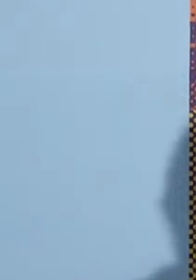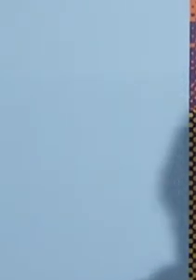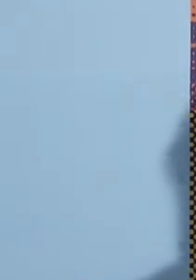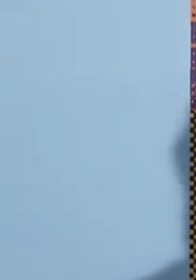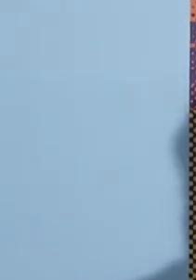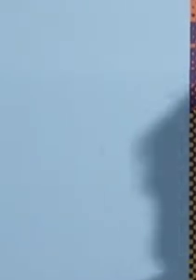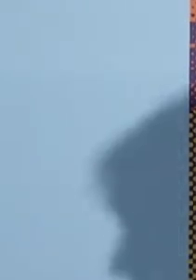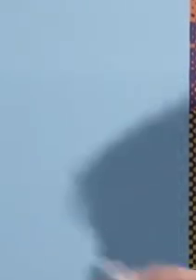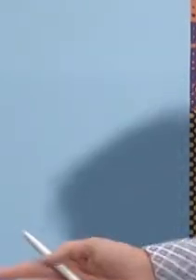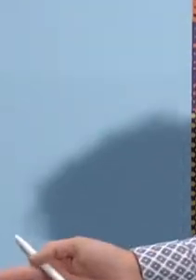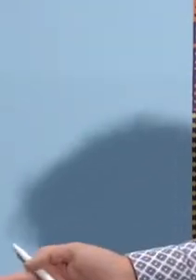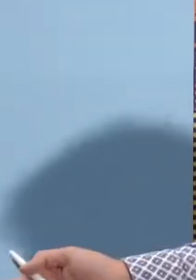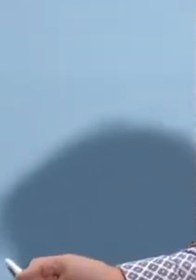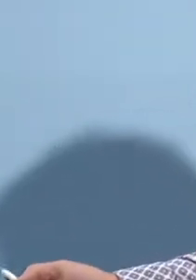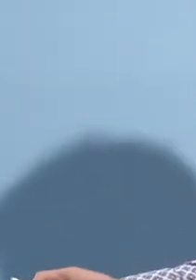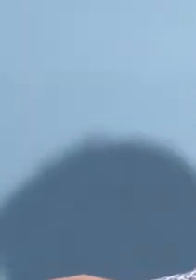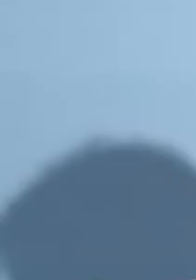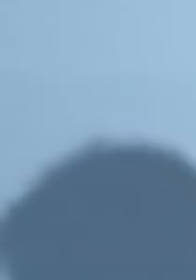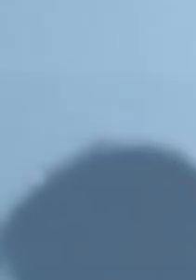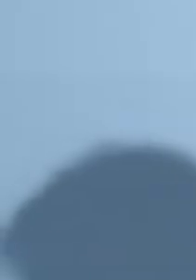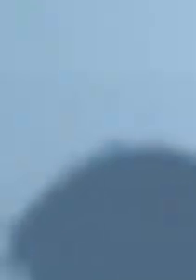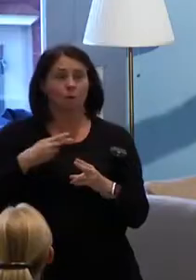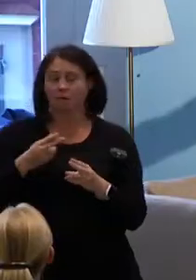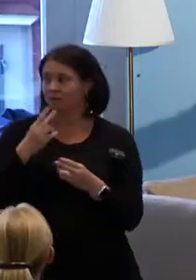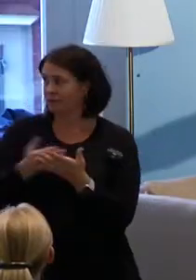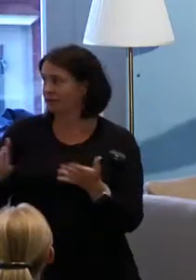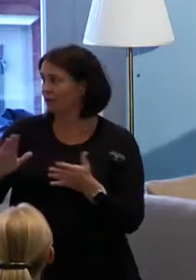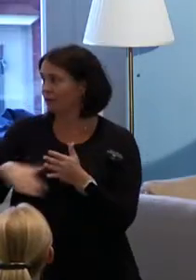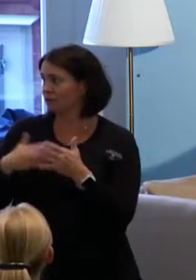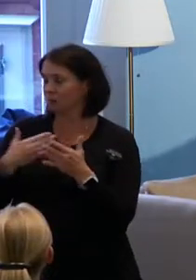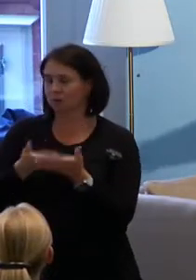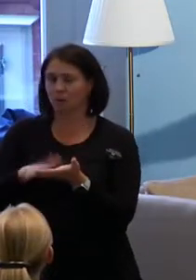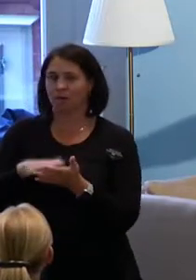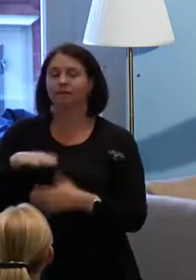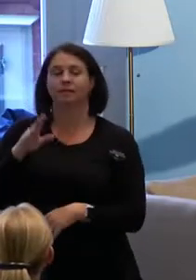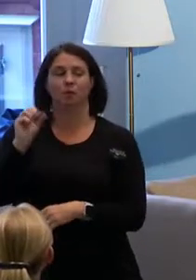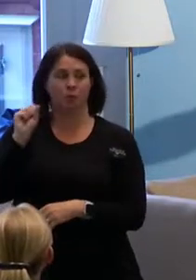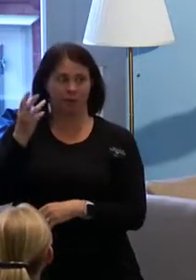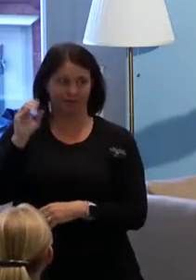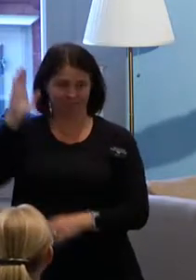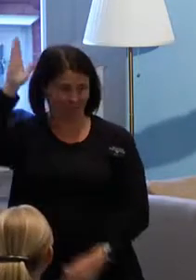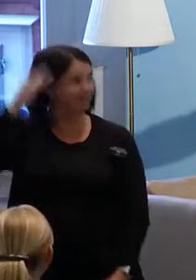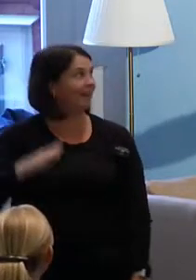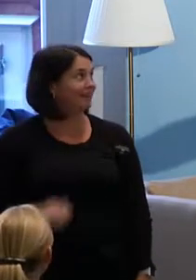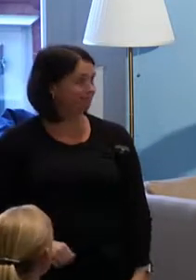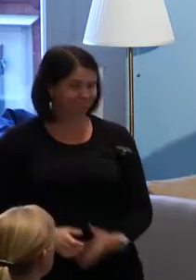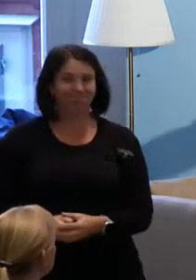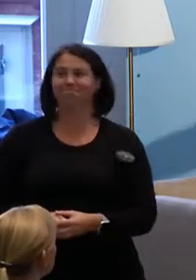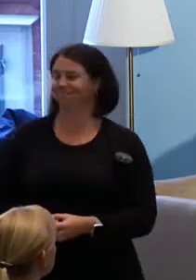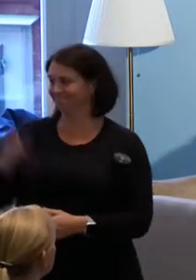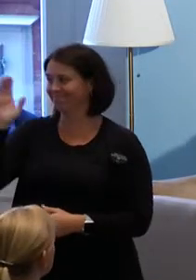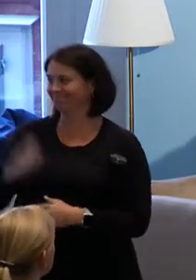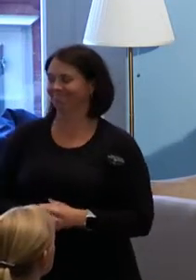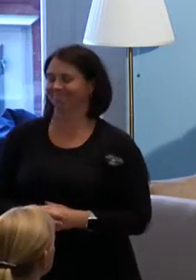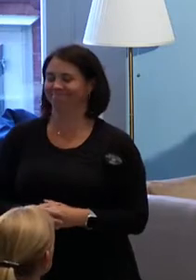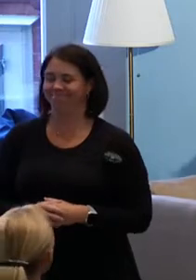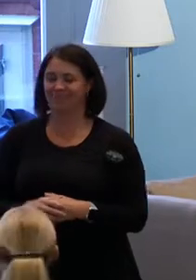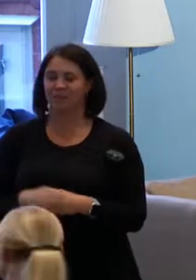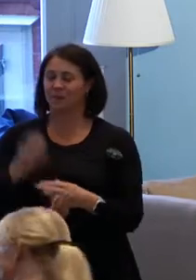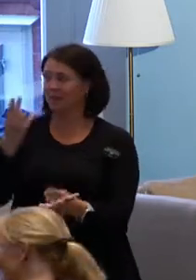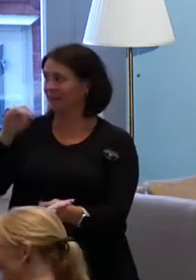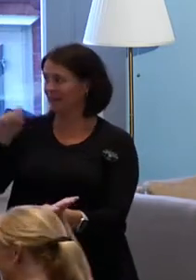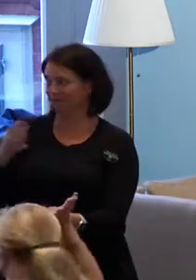om... jag vill också passa på att introducera våra teckentolkar. Här har vi Gwen. Gwen, hej. Och